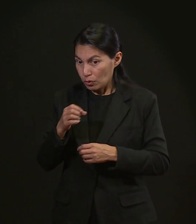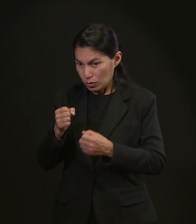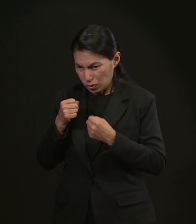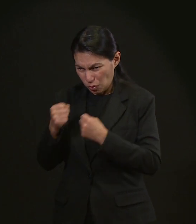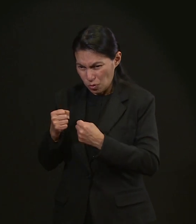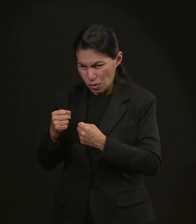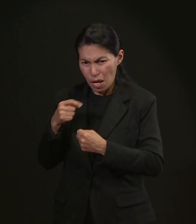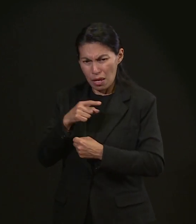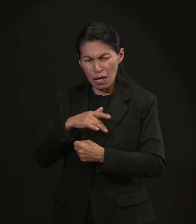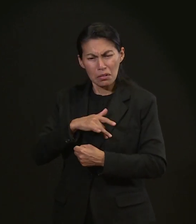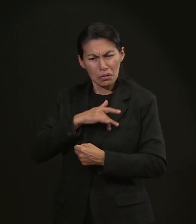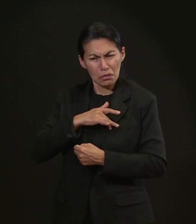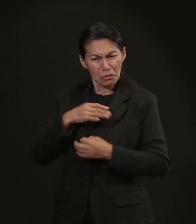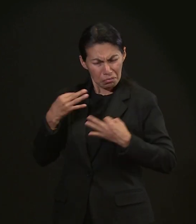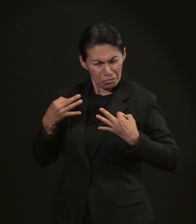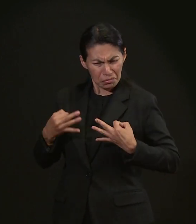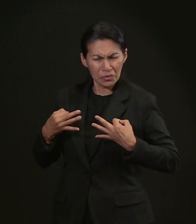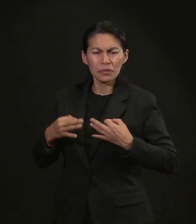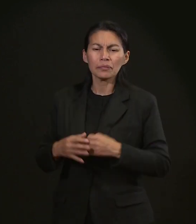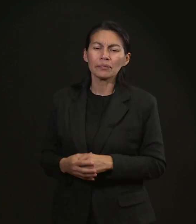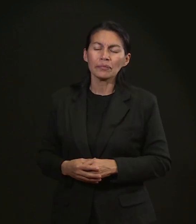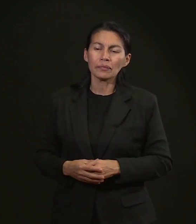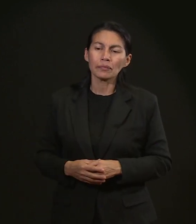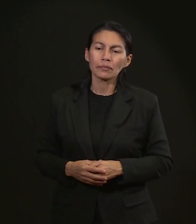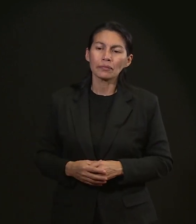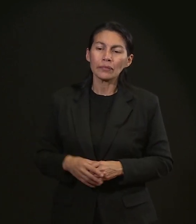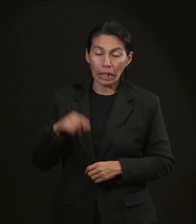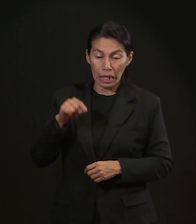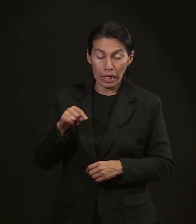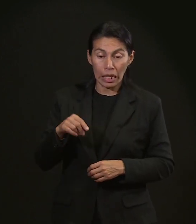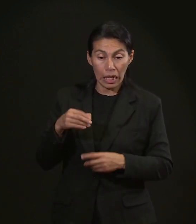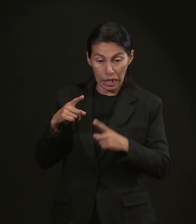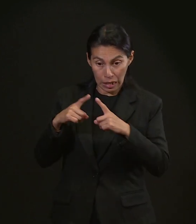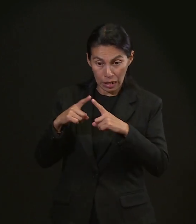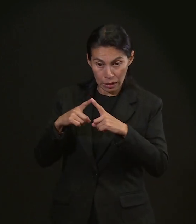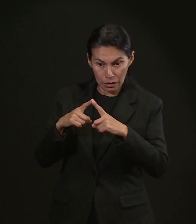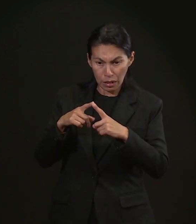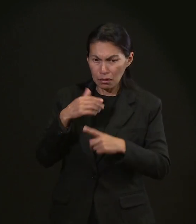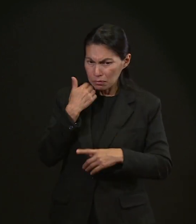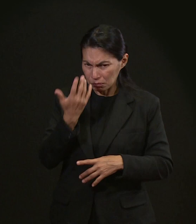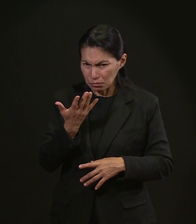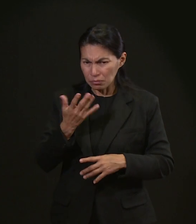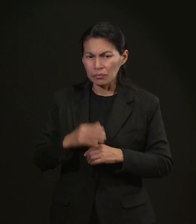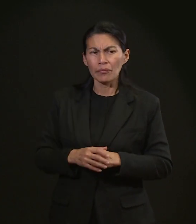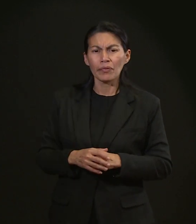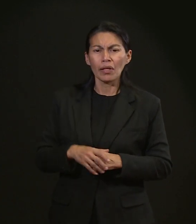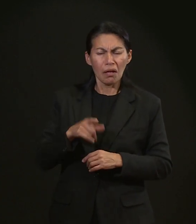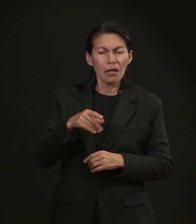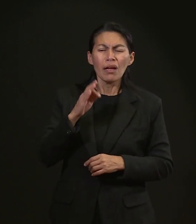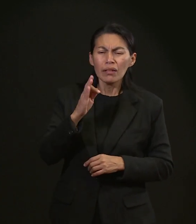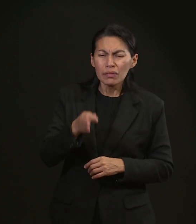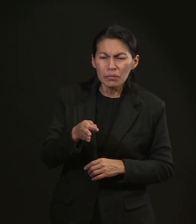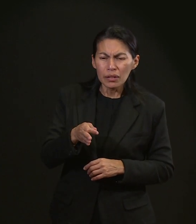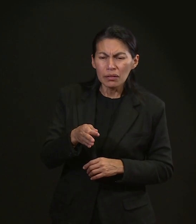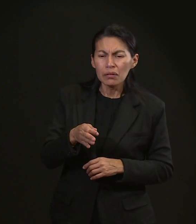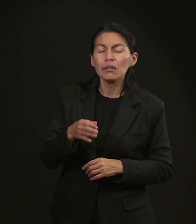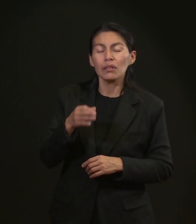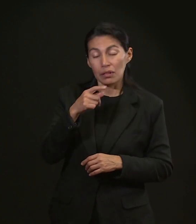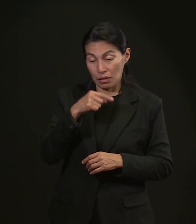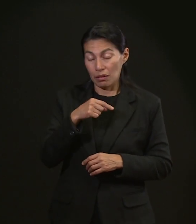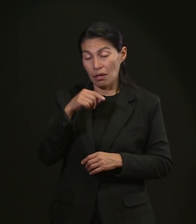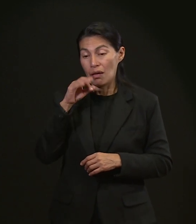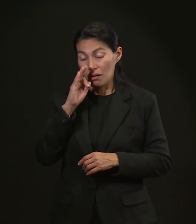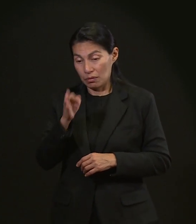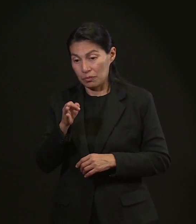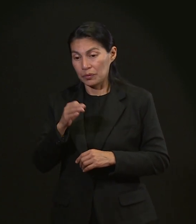puedo decir con seguridad de que se sintió cómoda es decir esta es la y hacemos nada y